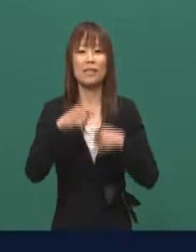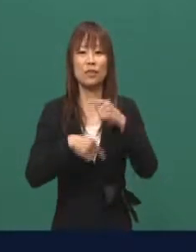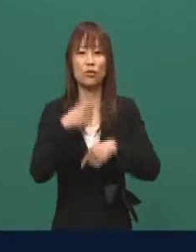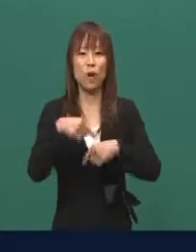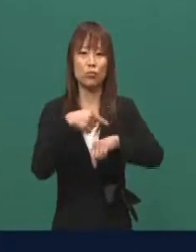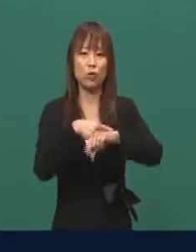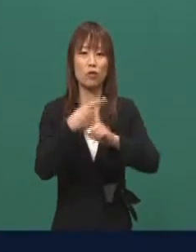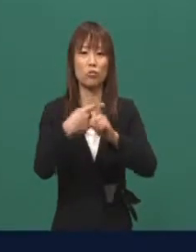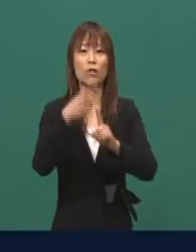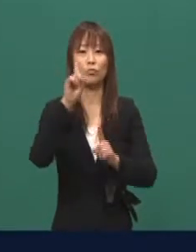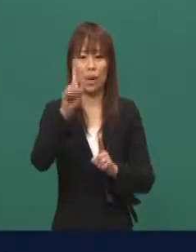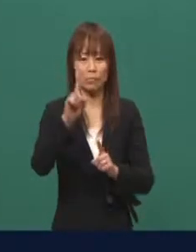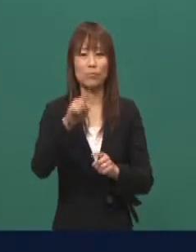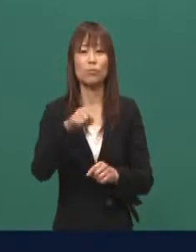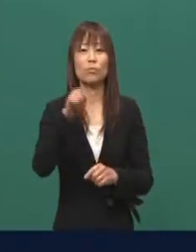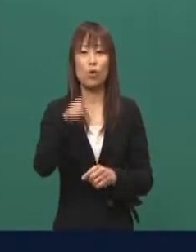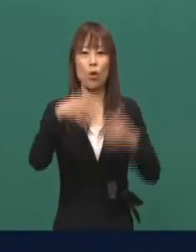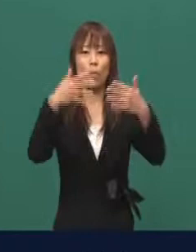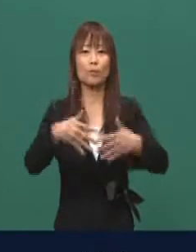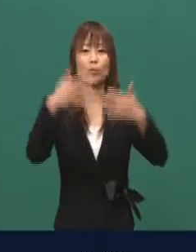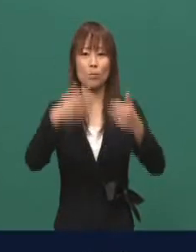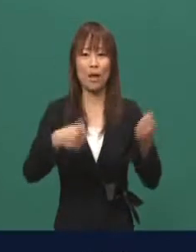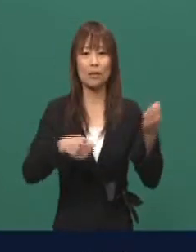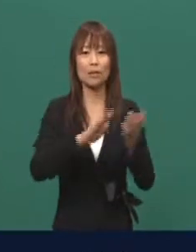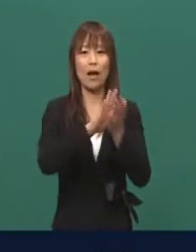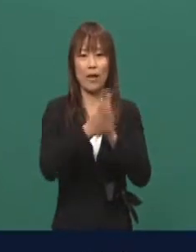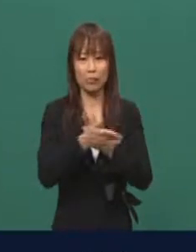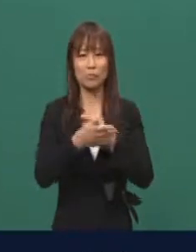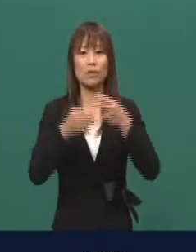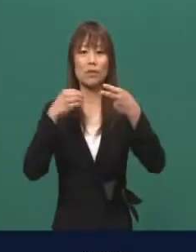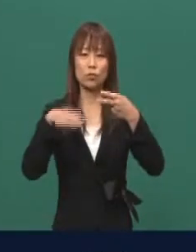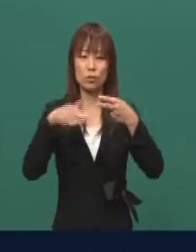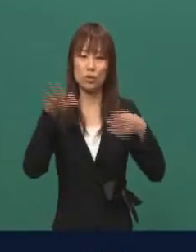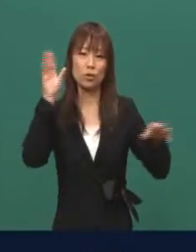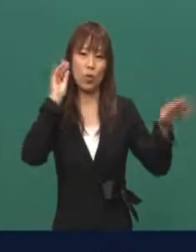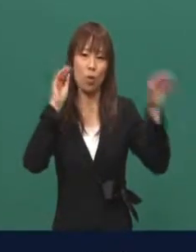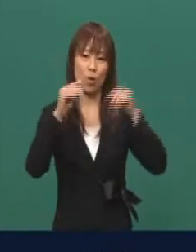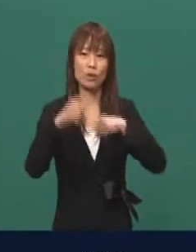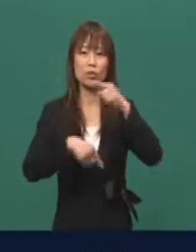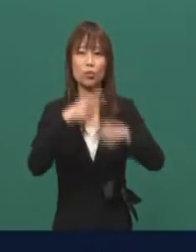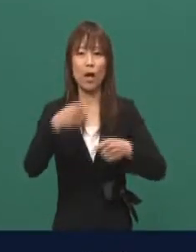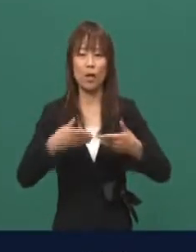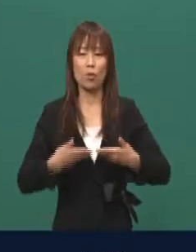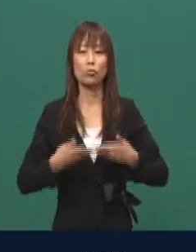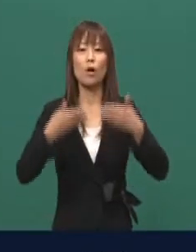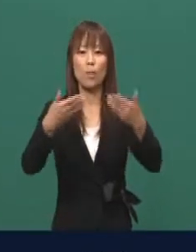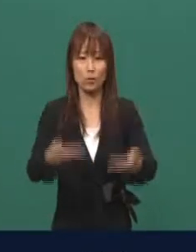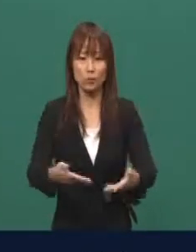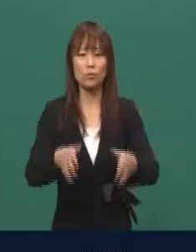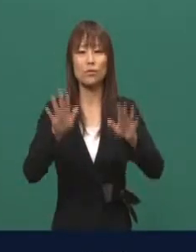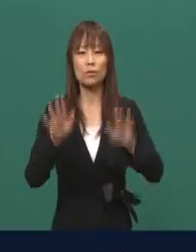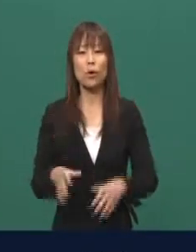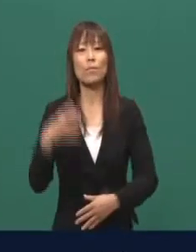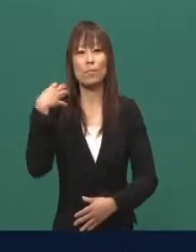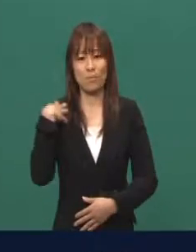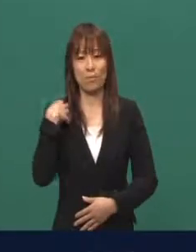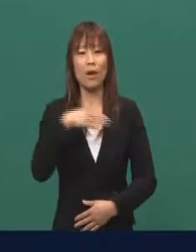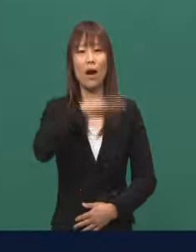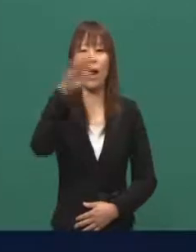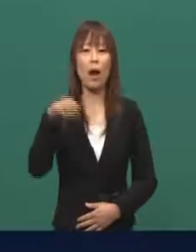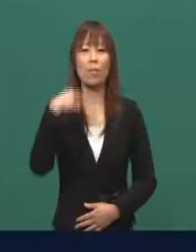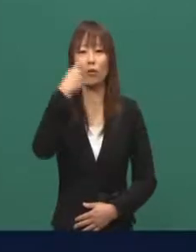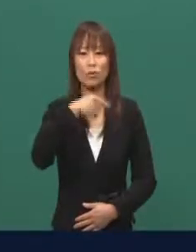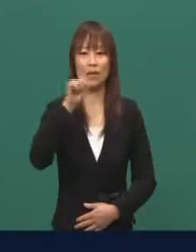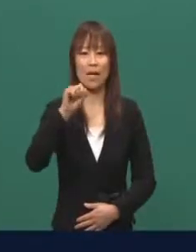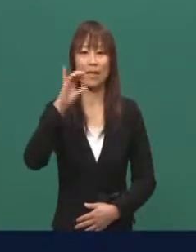は手話タイムプラスワンの時間です。この番組は滋賀県政に関するニュースや情報を手話でお届けする番組です。